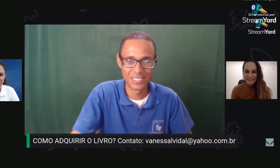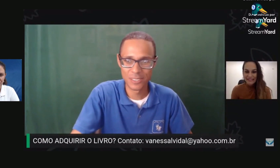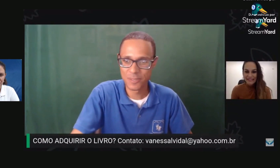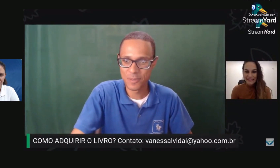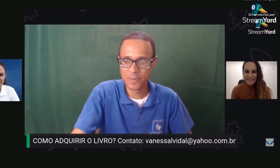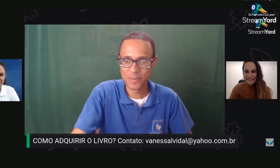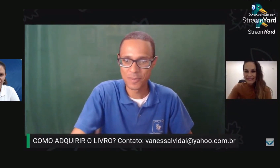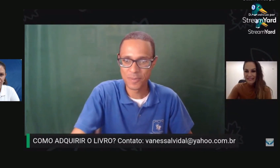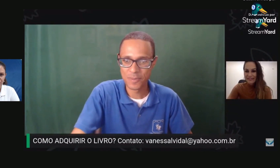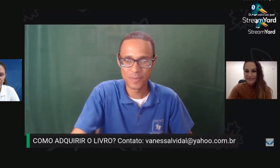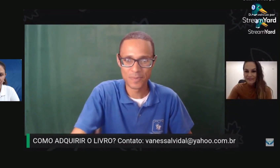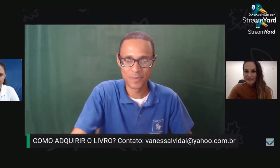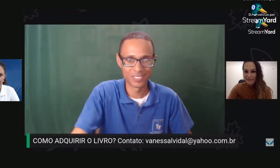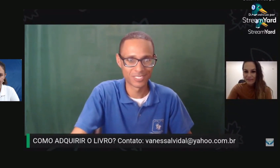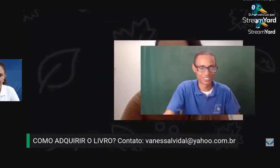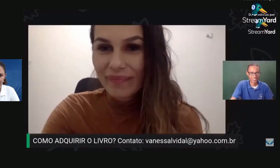certo.